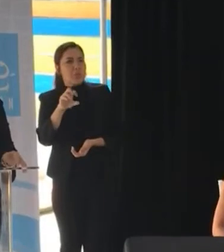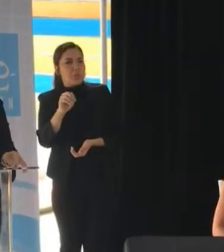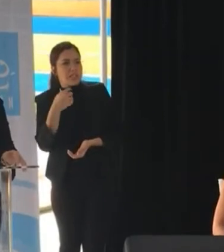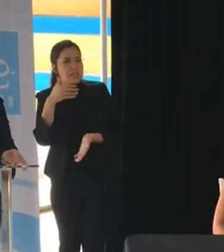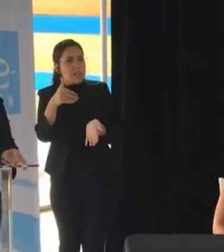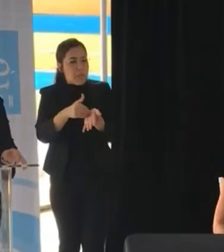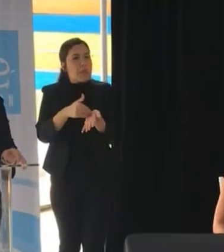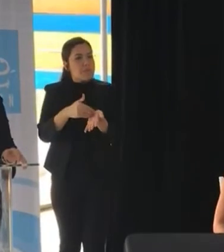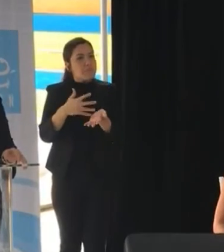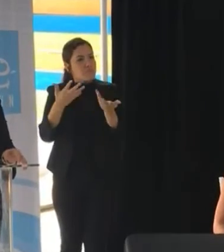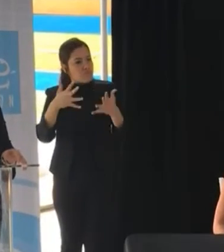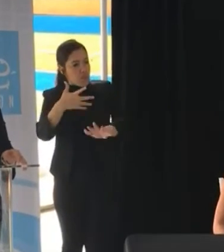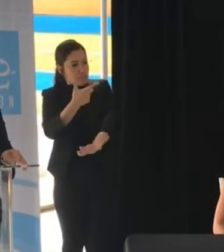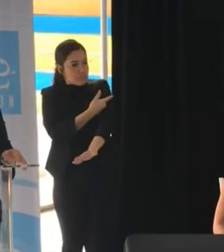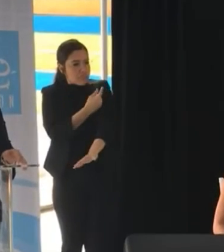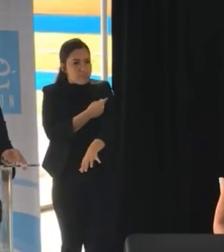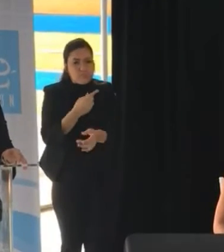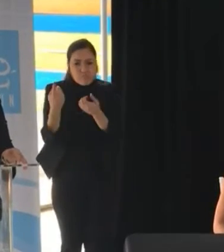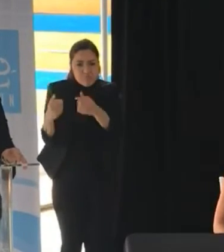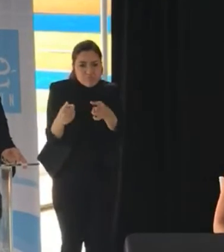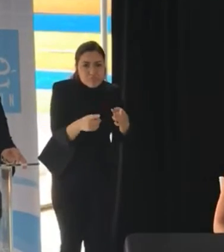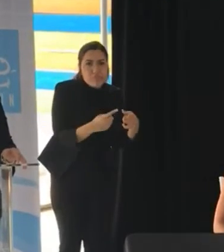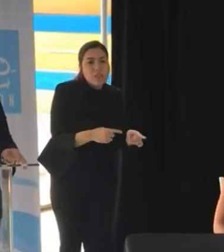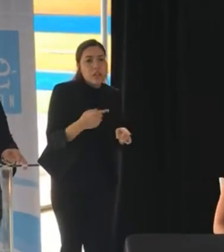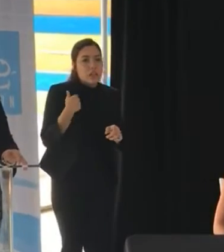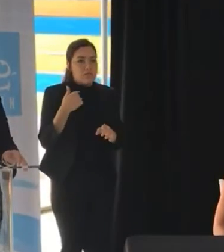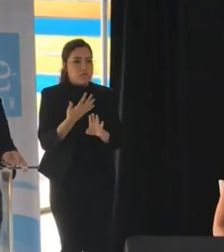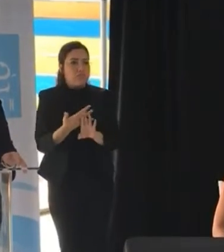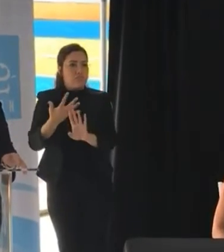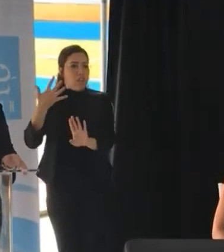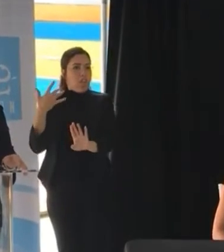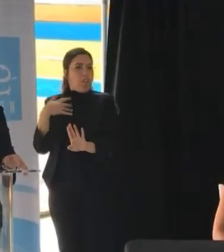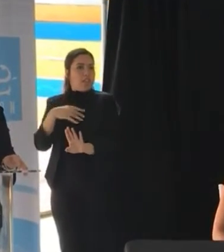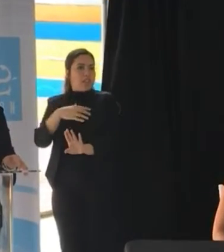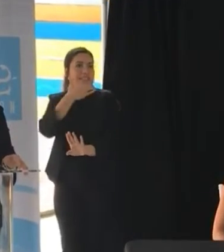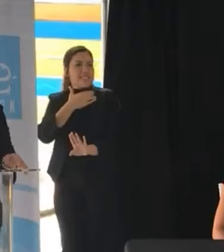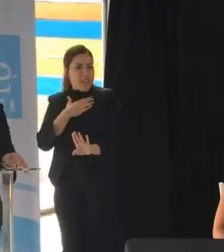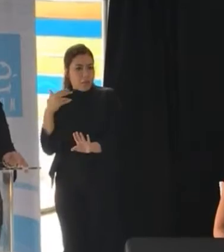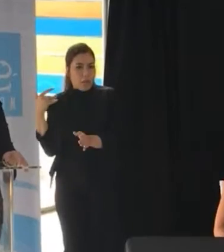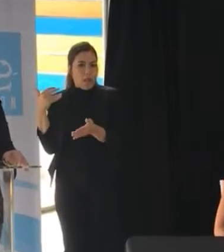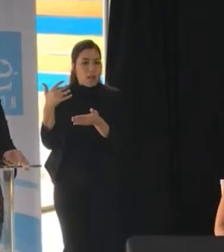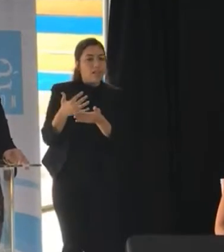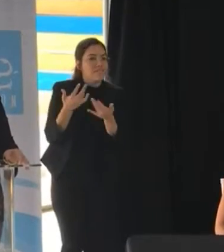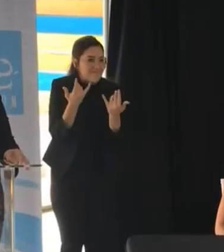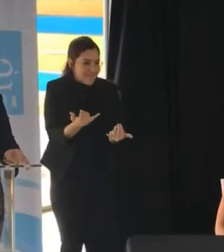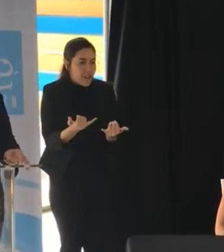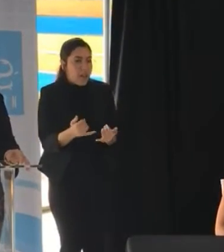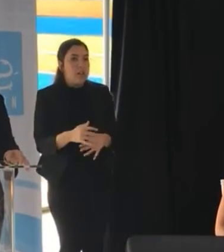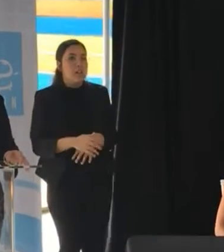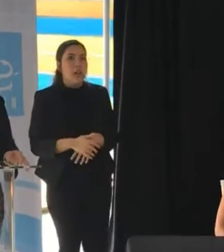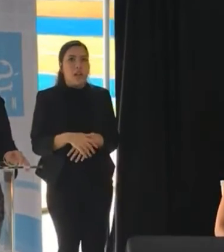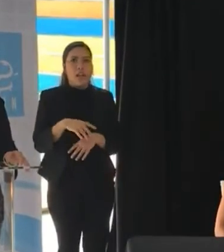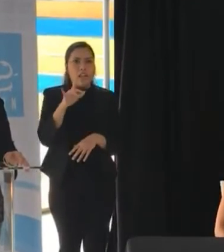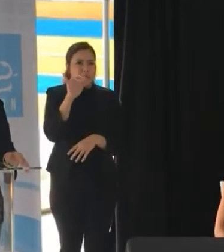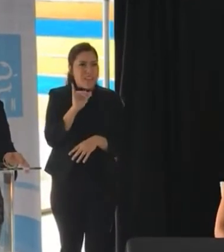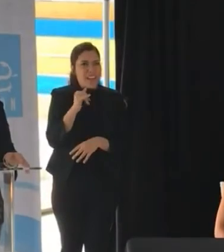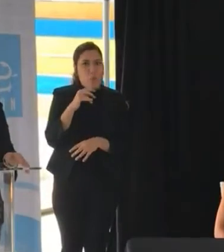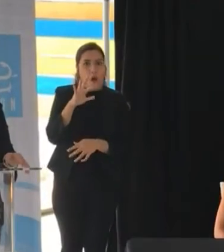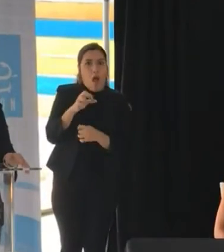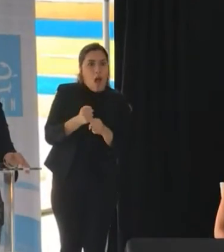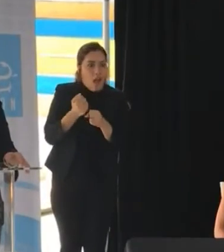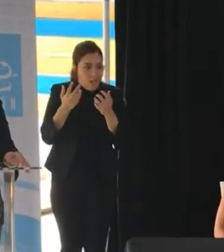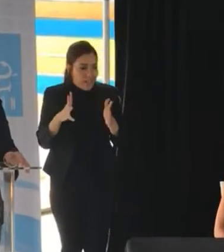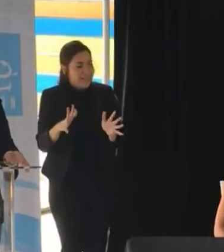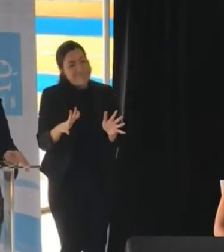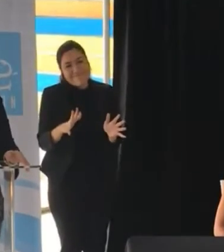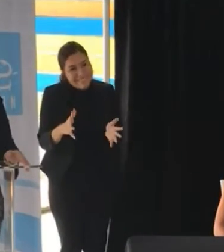desde el 15 de diciembre para acá. Siempre digo que parece que llevamos 5 años, pero apenas no llevamos 2 meses en este